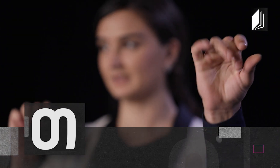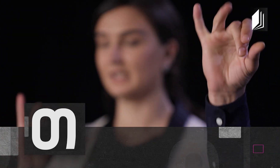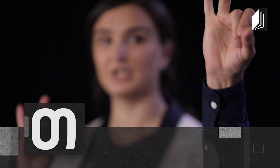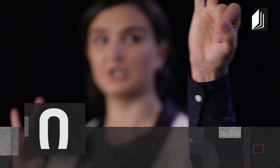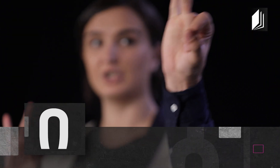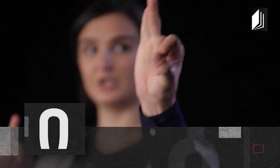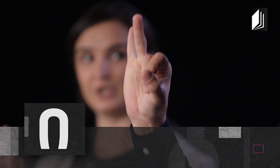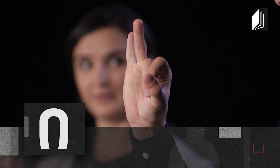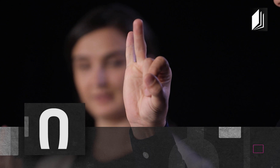I